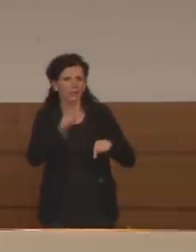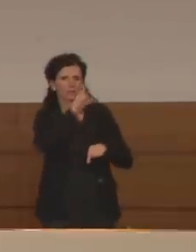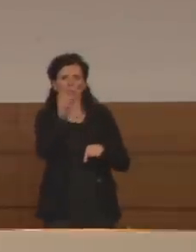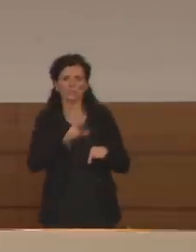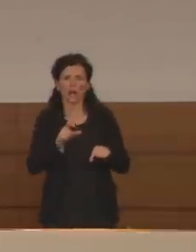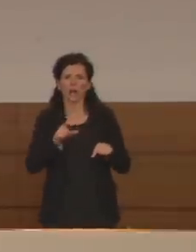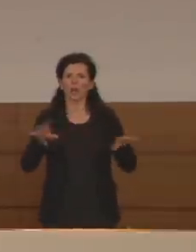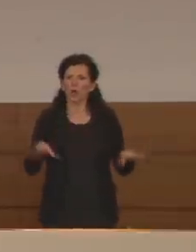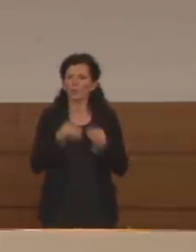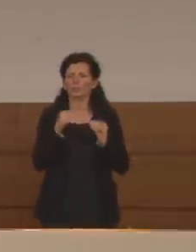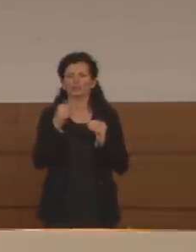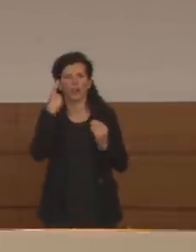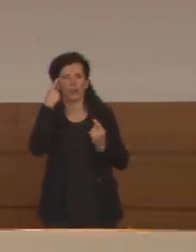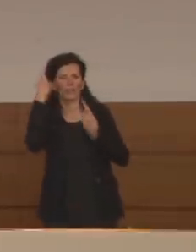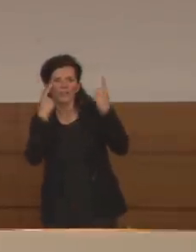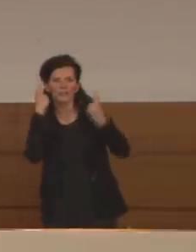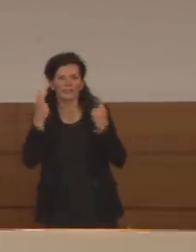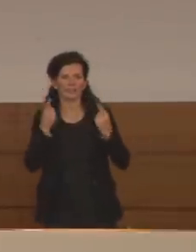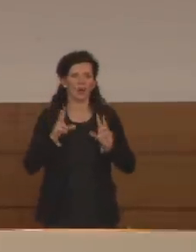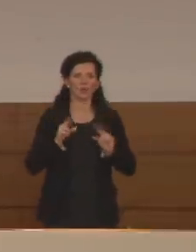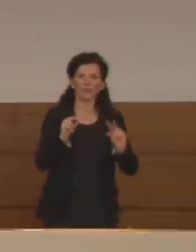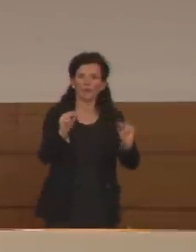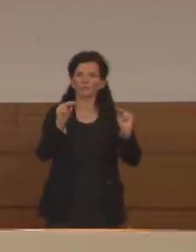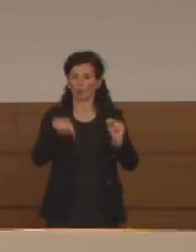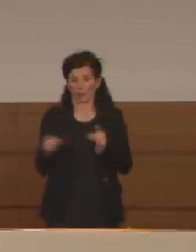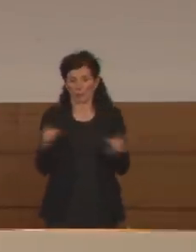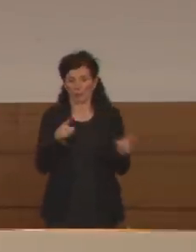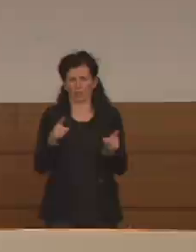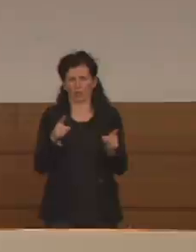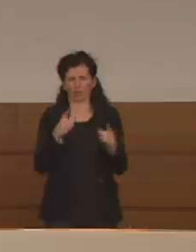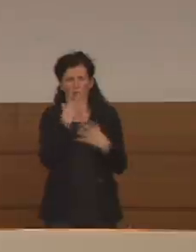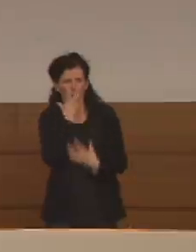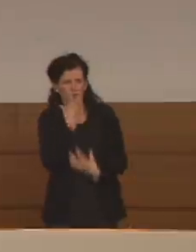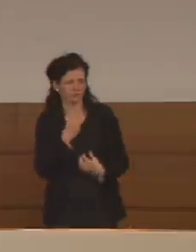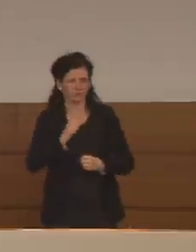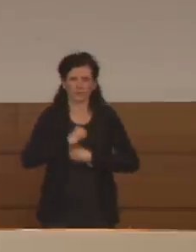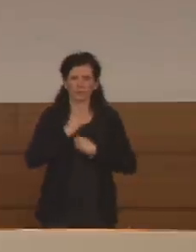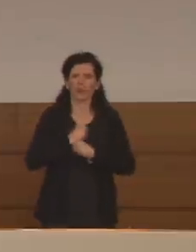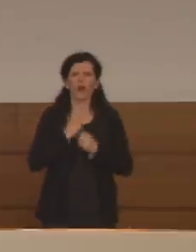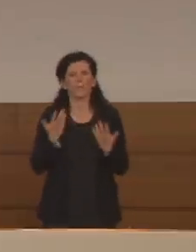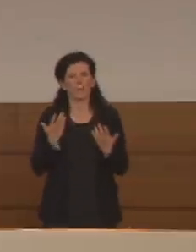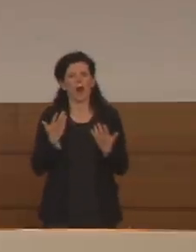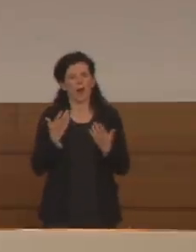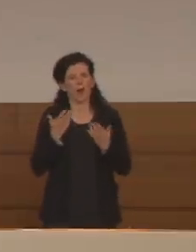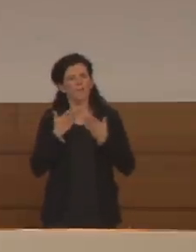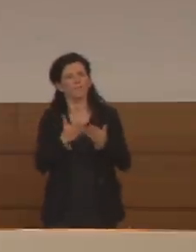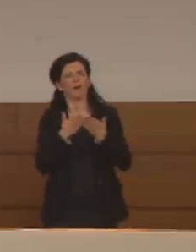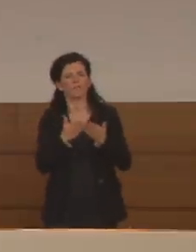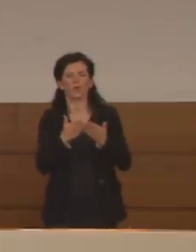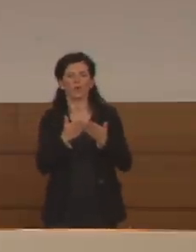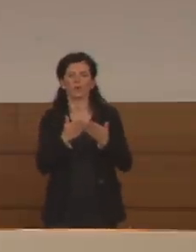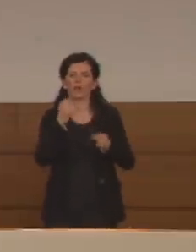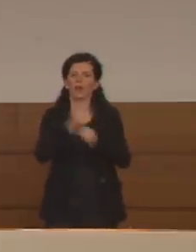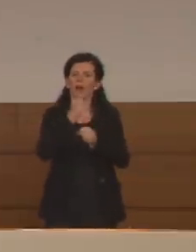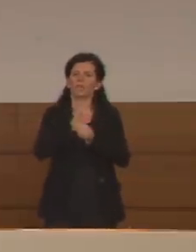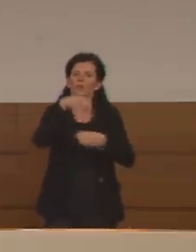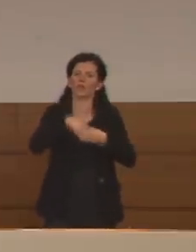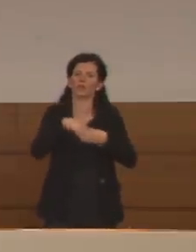di innovazione questo periodo drammatico ha saputo anche come dire favorirlo aiutarlo